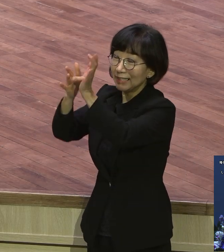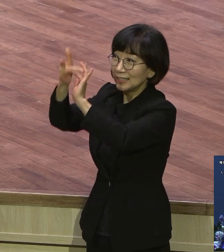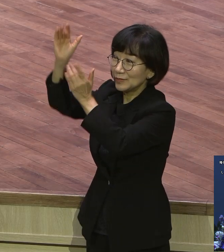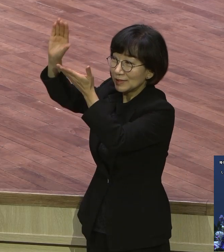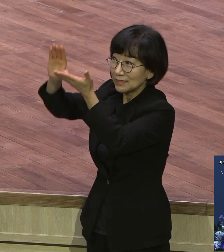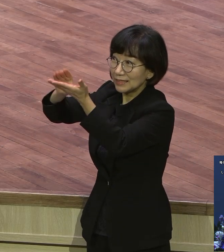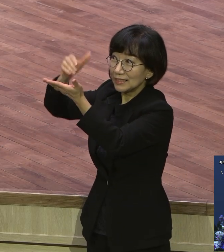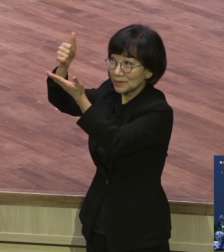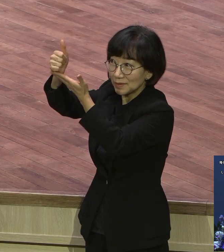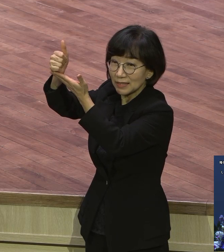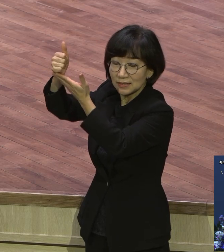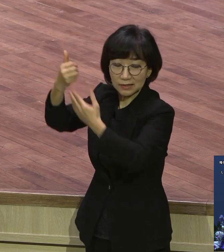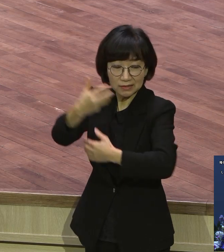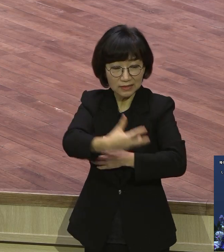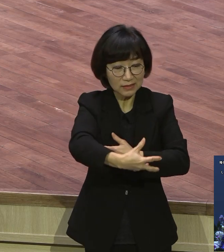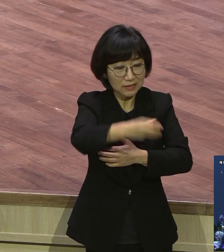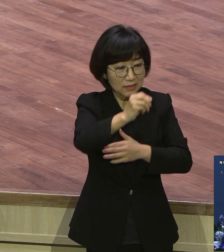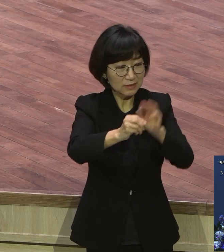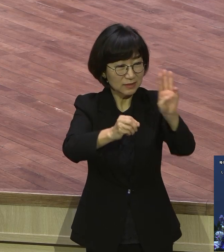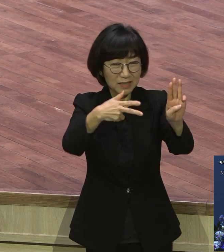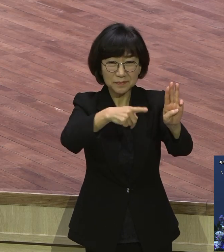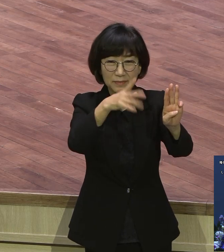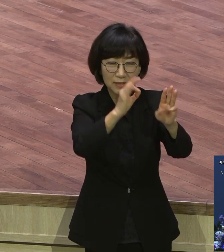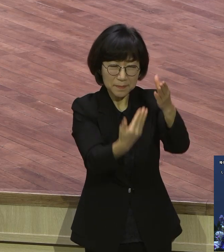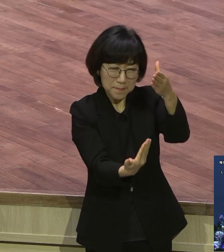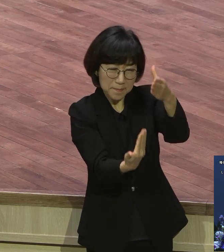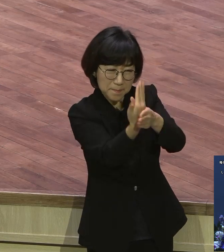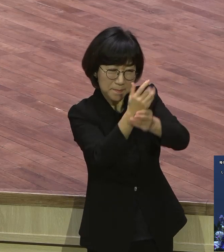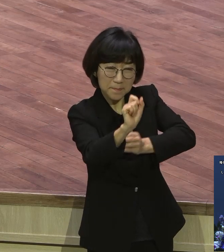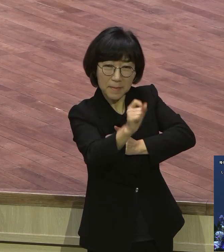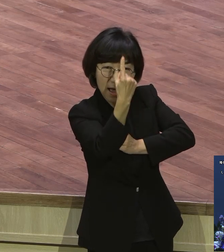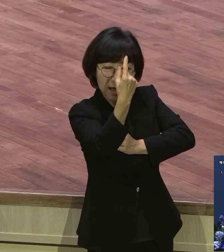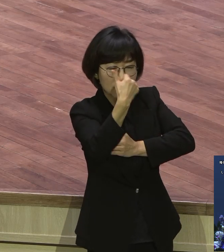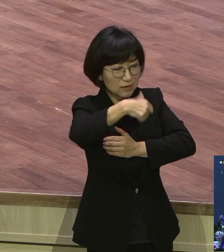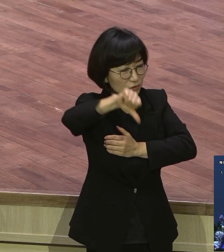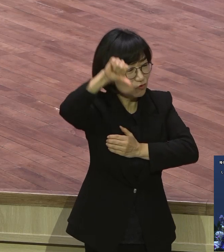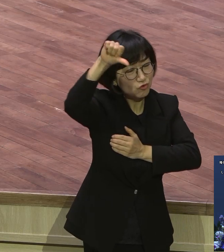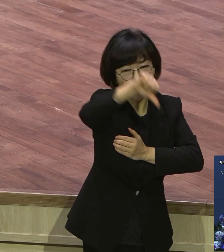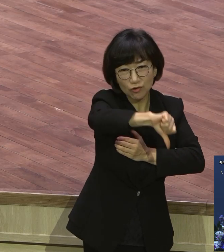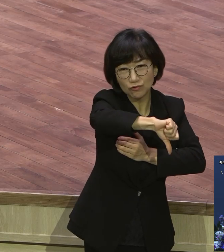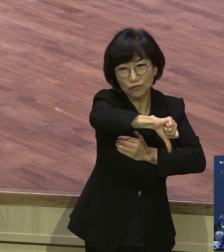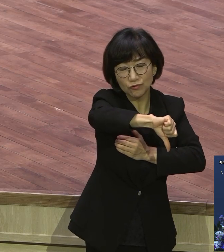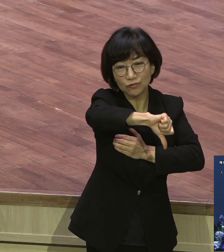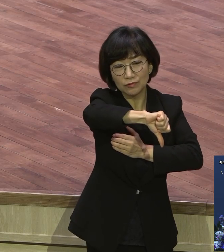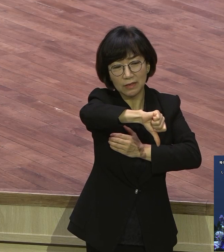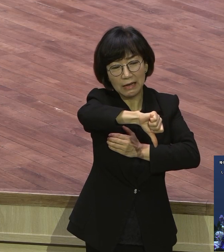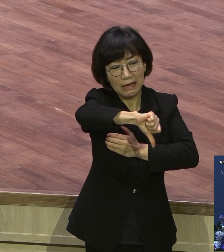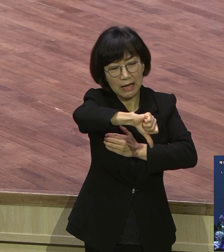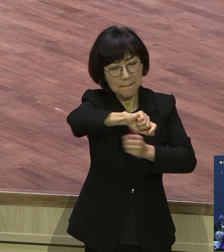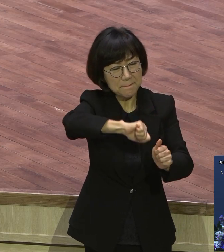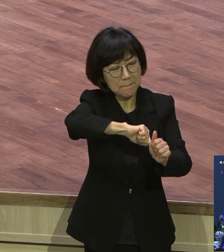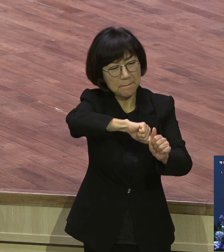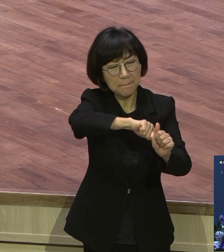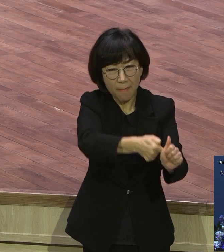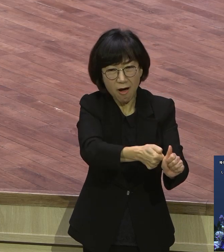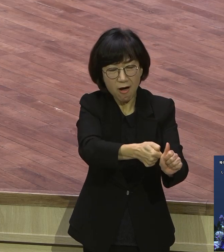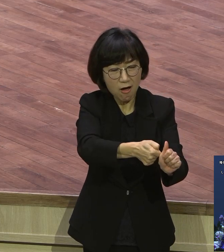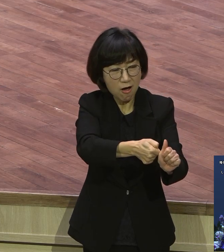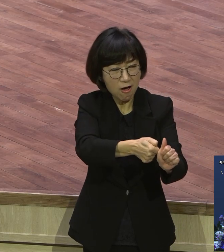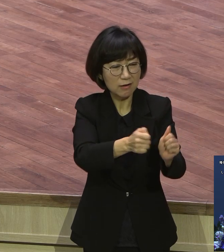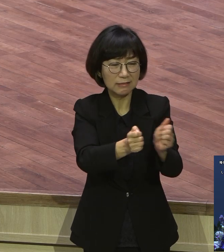상세히 3장 사건에서 저주받은 벌받아 당연한